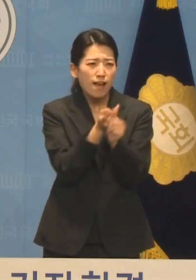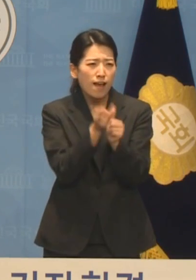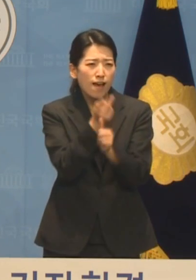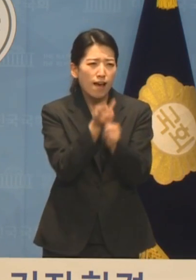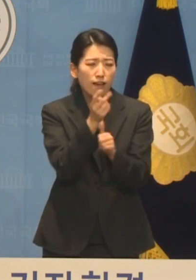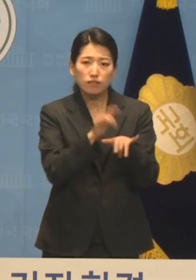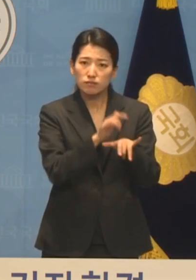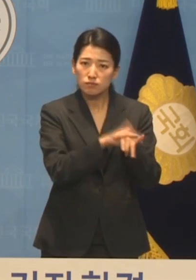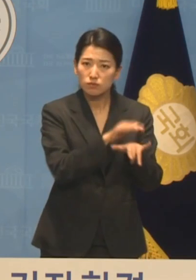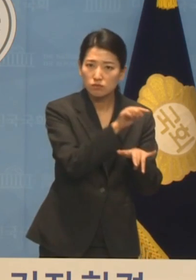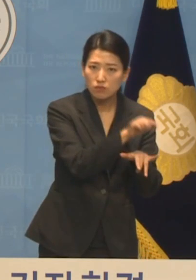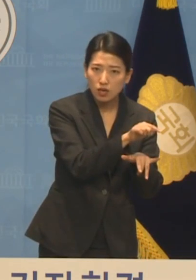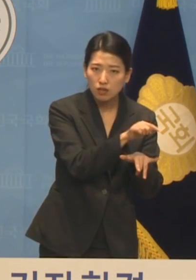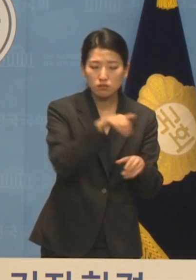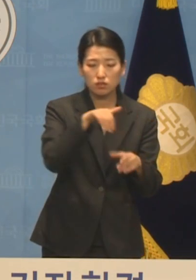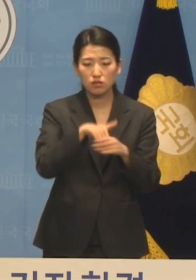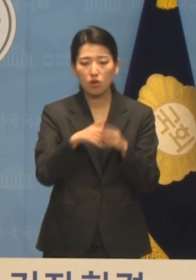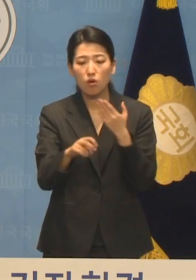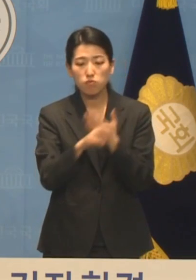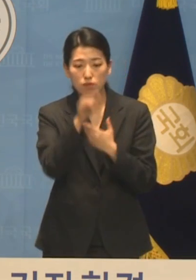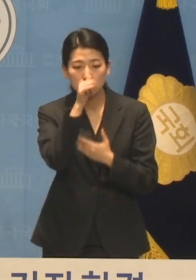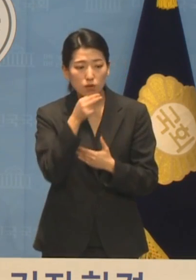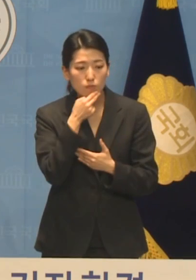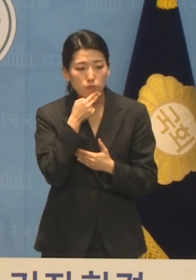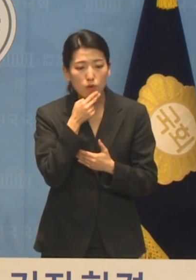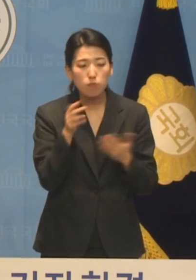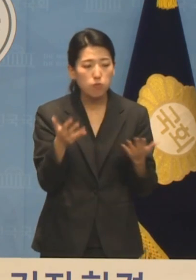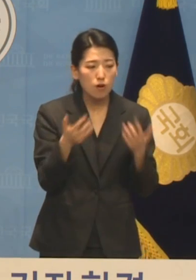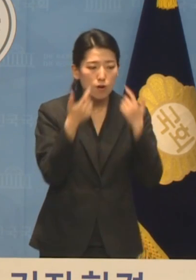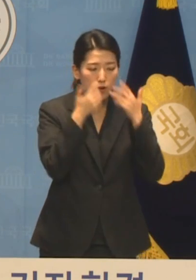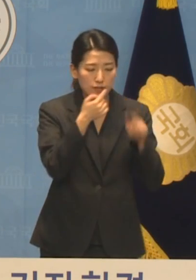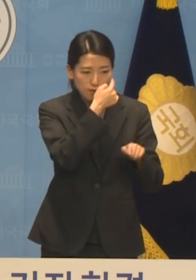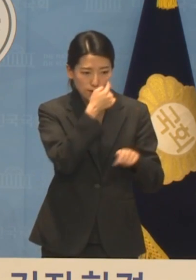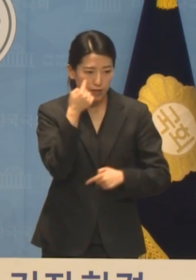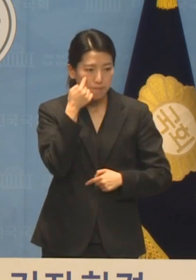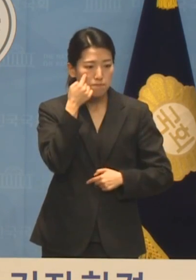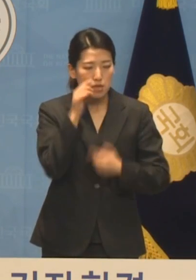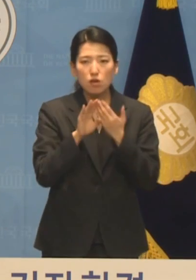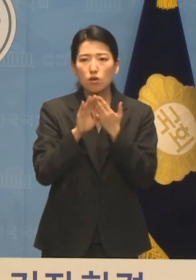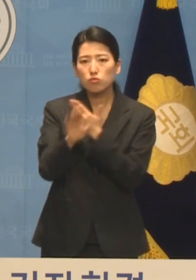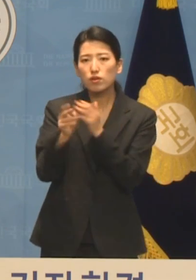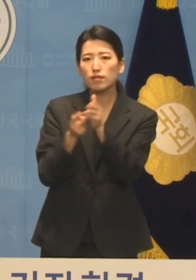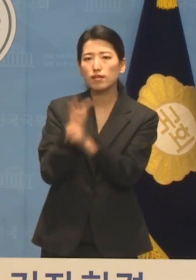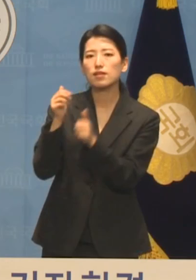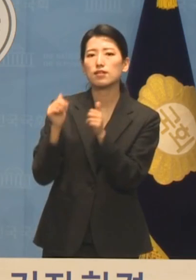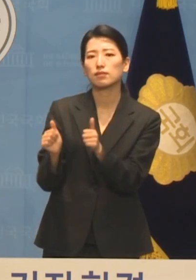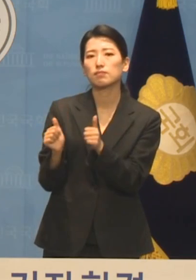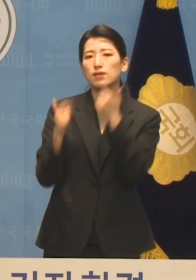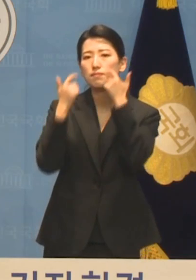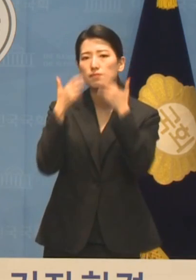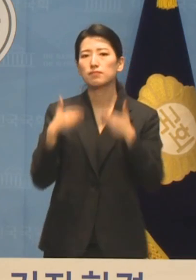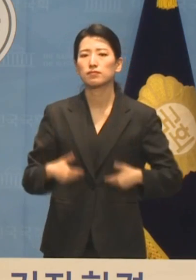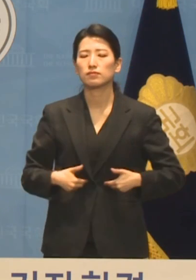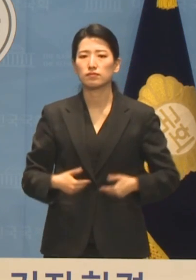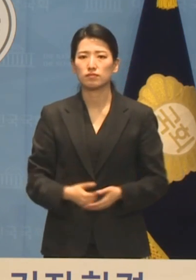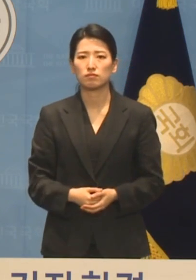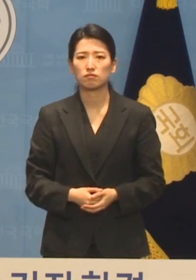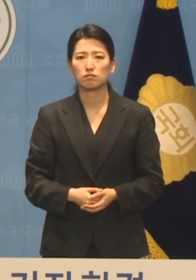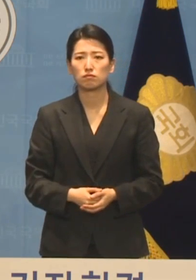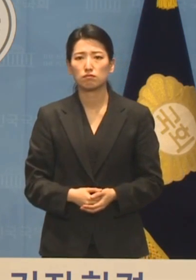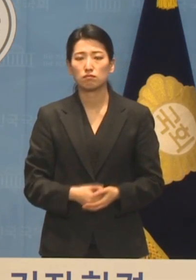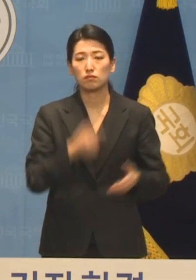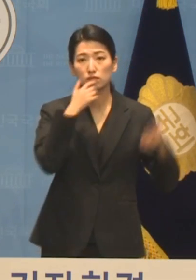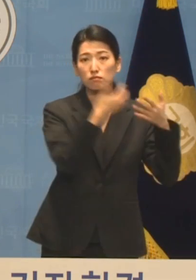부정선거 관련 증거들을 검증하여 사실 확정을 한 다음에 비로소 가능할 것입니다. 탄핵 남발에 관하여는